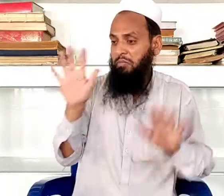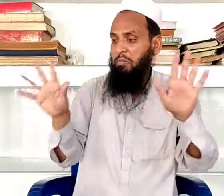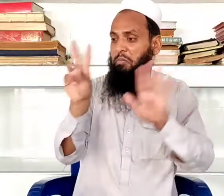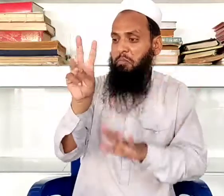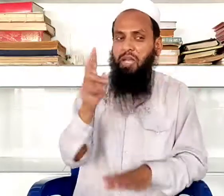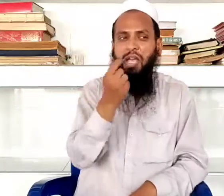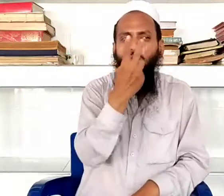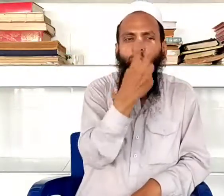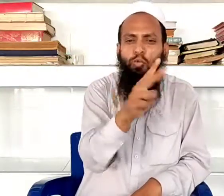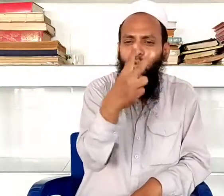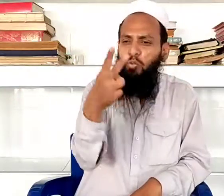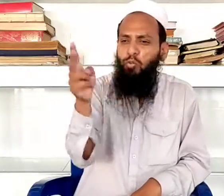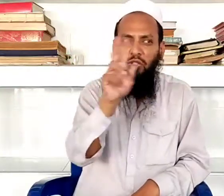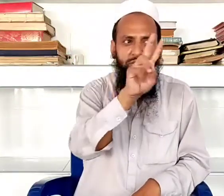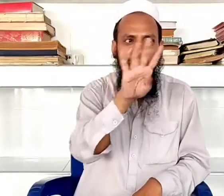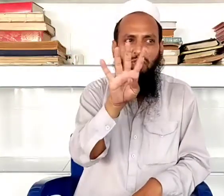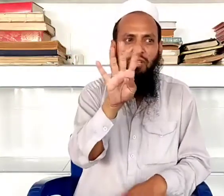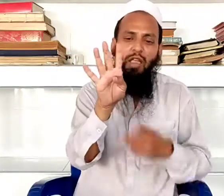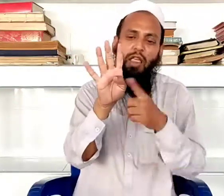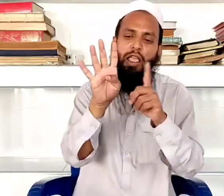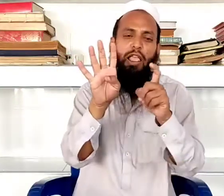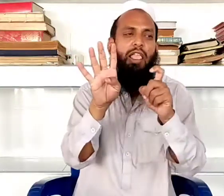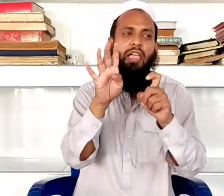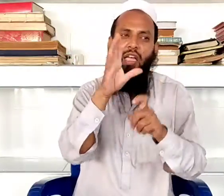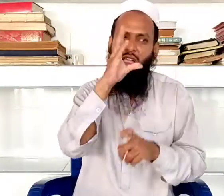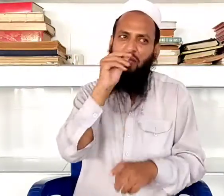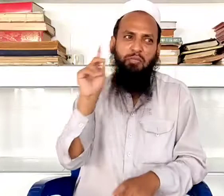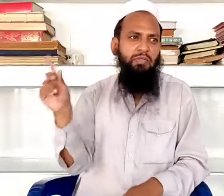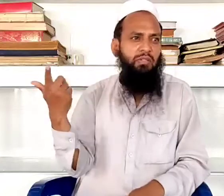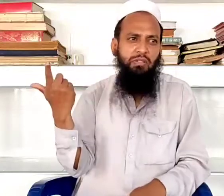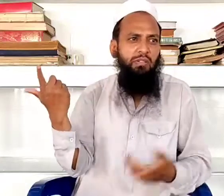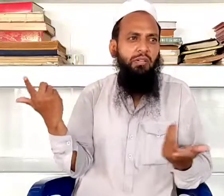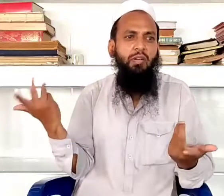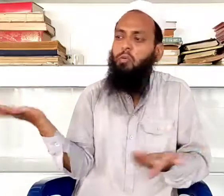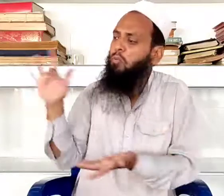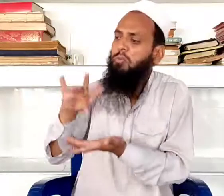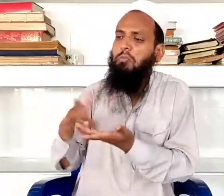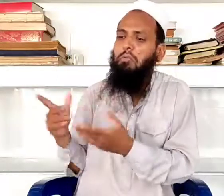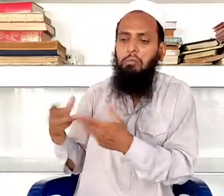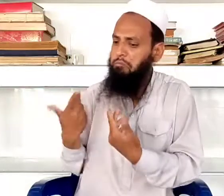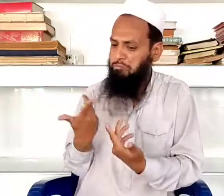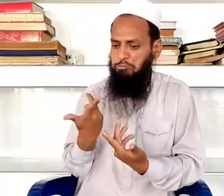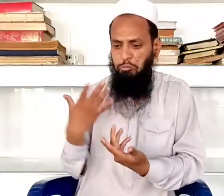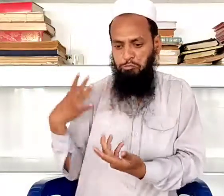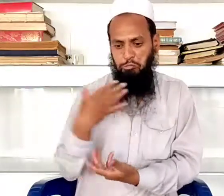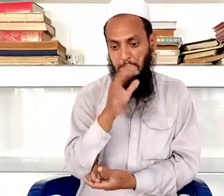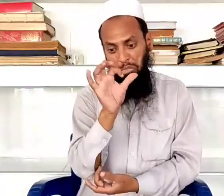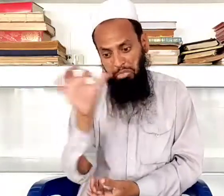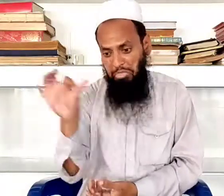अल्लाह तआला अन्हु नु अल्लाह पाक ने बड़ा विरासत दे मामले दे अंदर भी बड़ी समझ अता फरमाई है और अदालत और फैसले दे अंदर